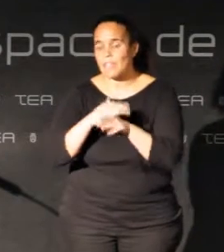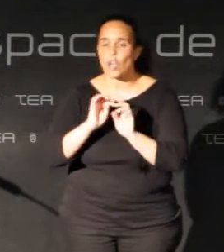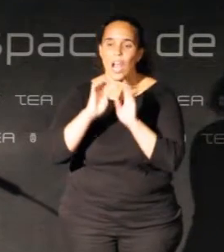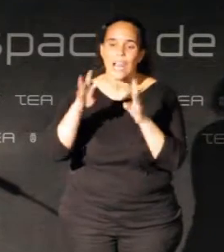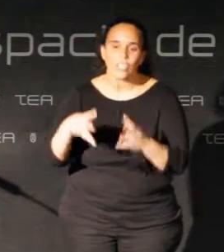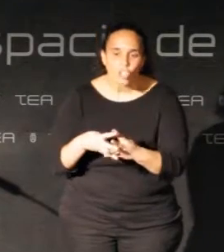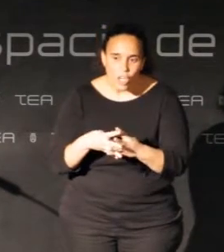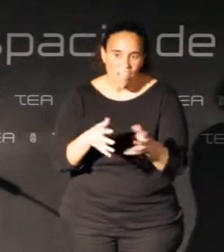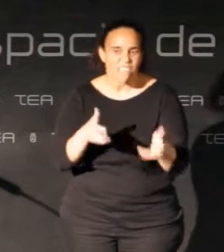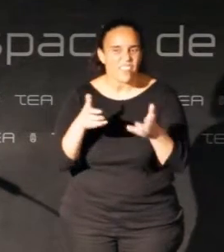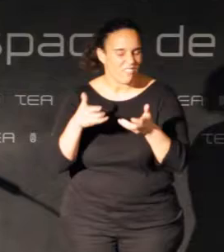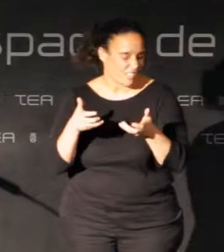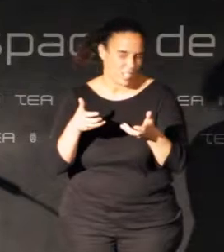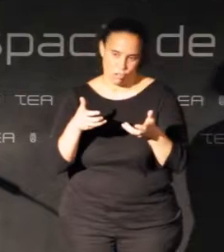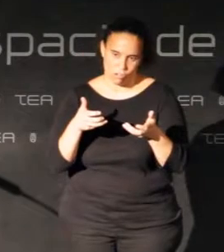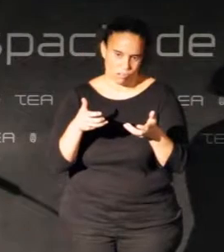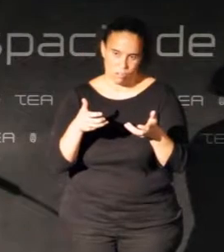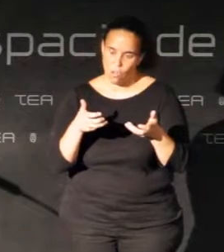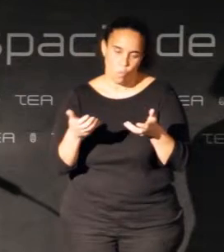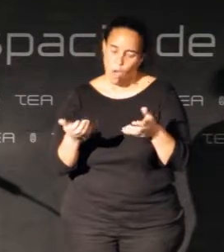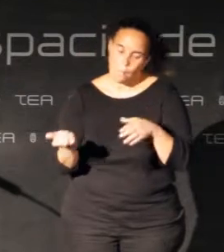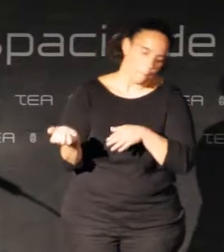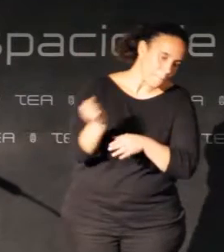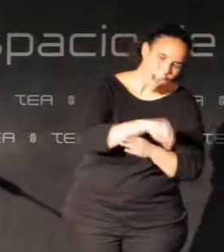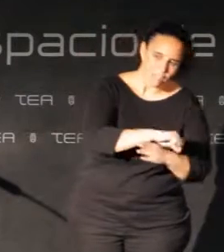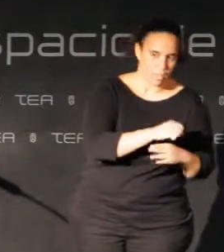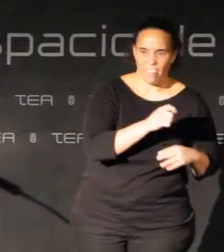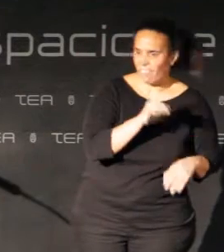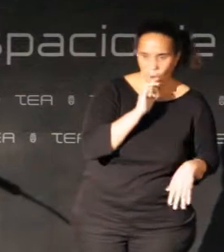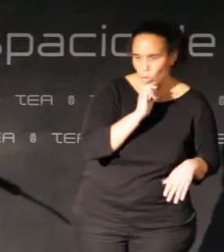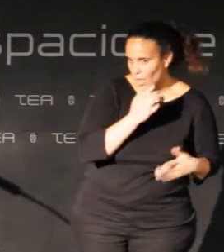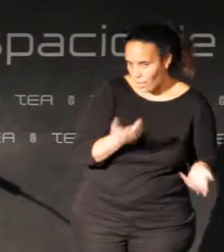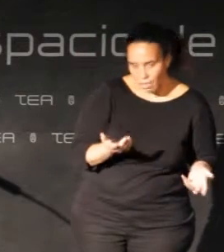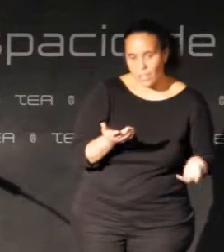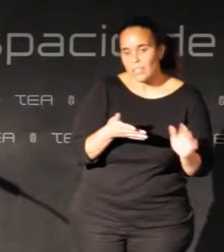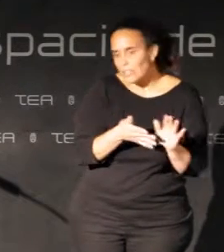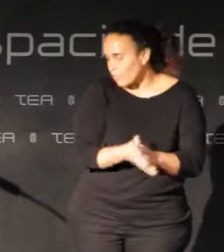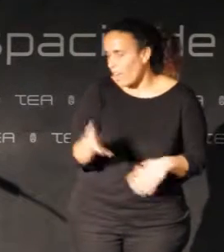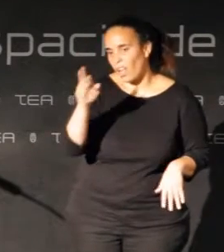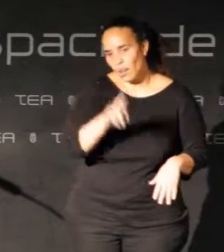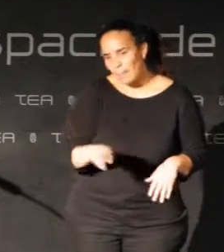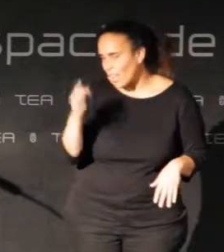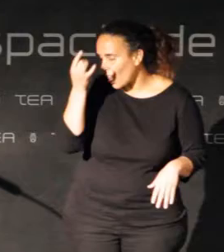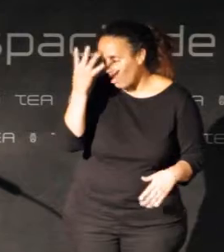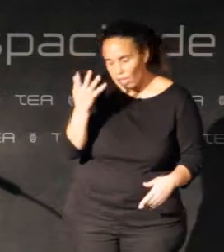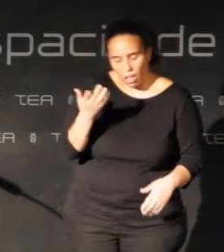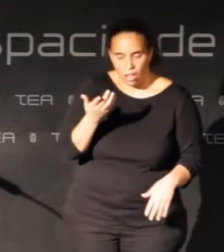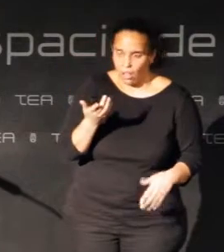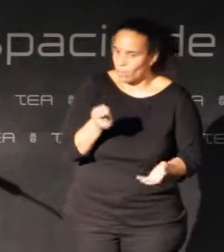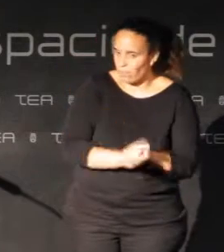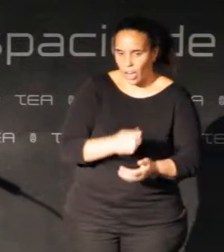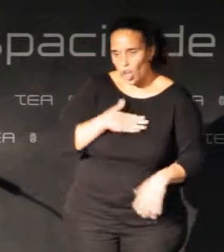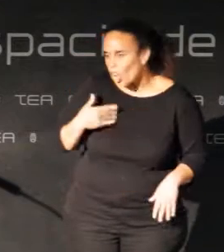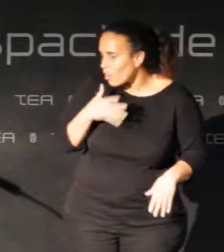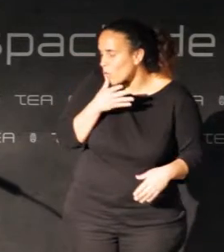compensan claramente las posibles dificultades que podamos tener. No me voy a repetir demasiado ya la idea